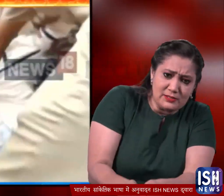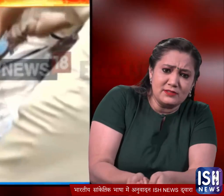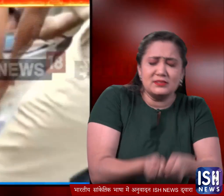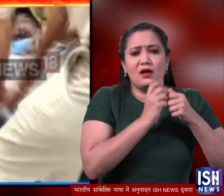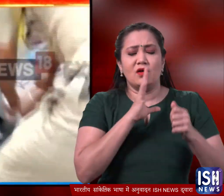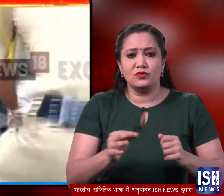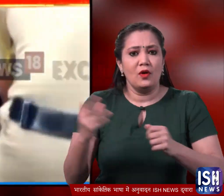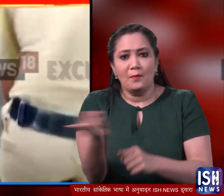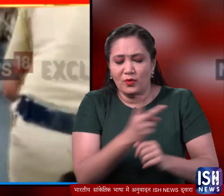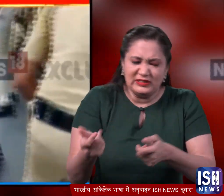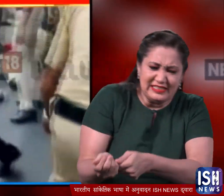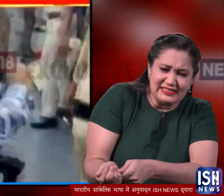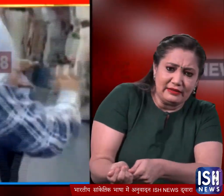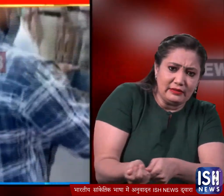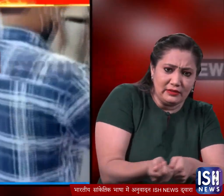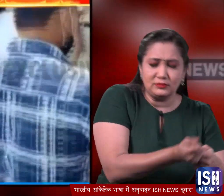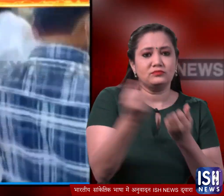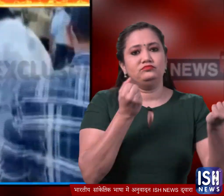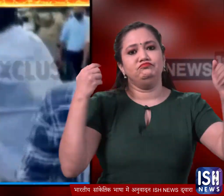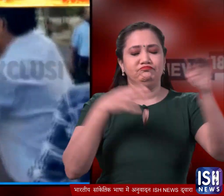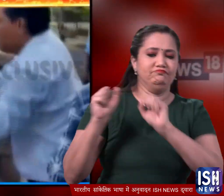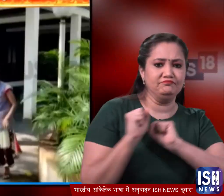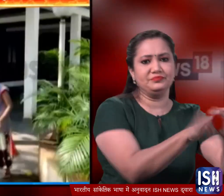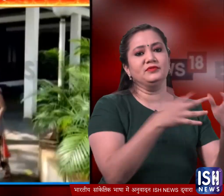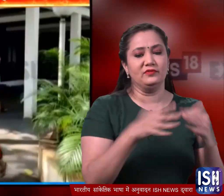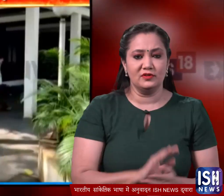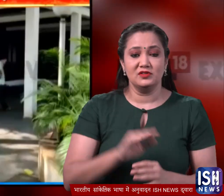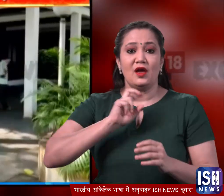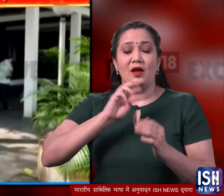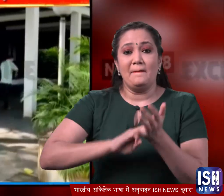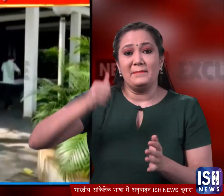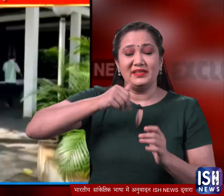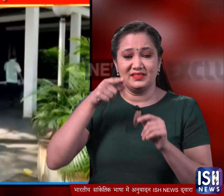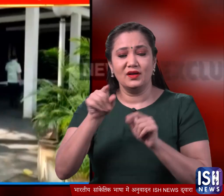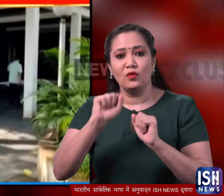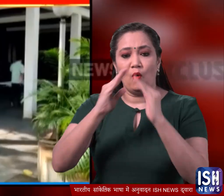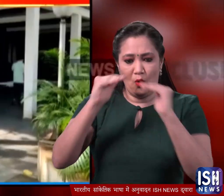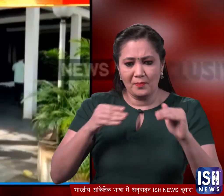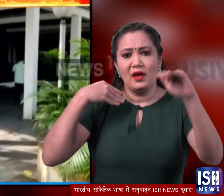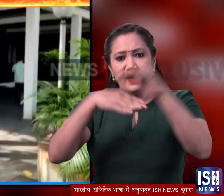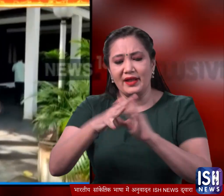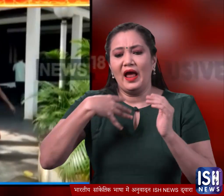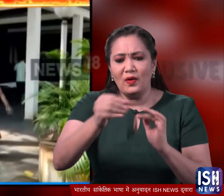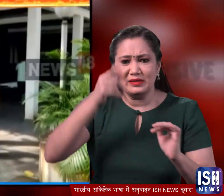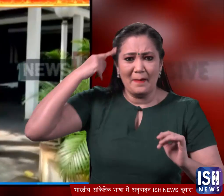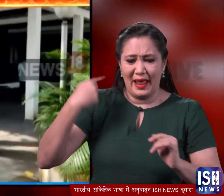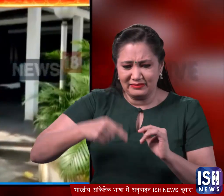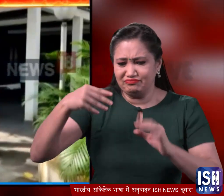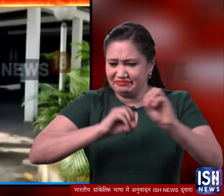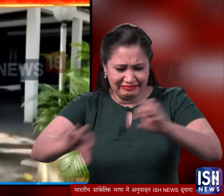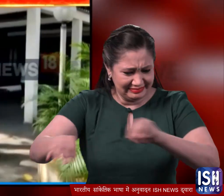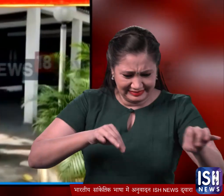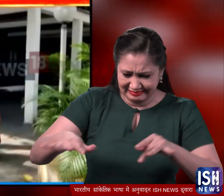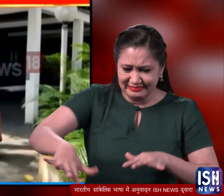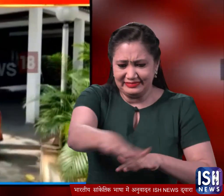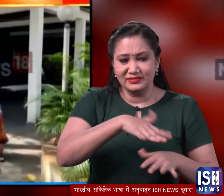पड़ी। बारी बारी दोनों को घसीटते हुए पुलिस की गाड़ी तक ले जाया गया। परिवहन मंत्री के घर और घर के बाहर कई जगहों पर काली स्याही बिखरी हुई